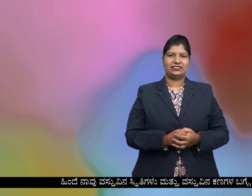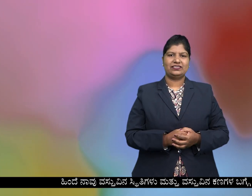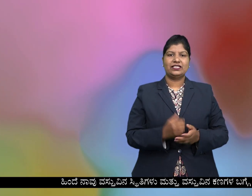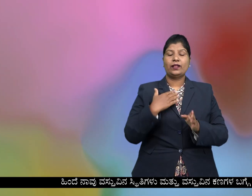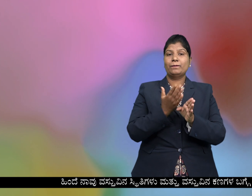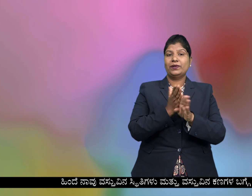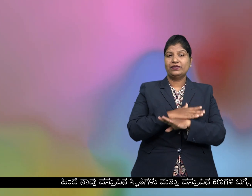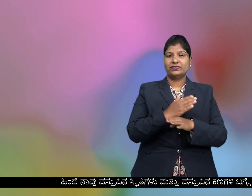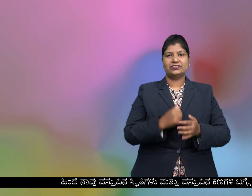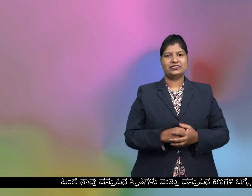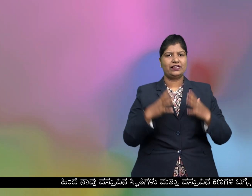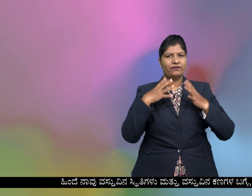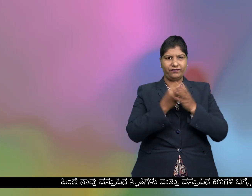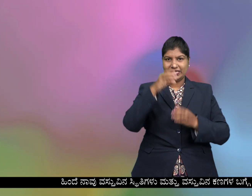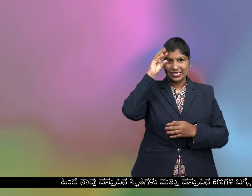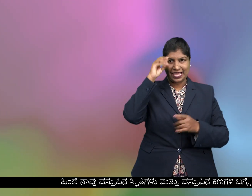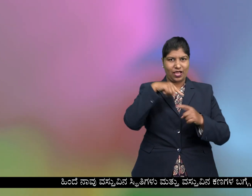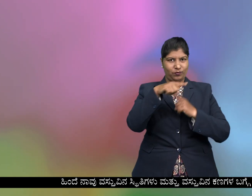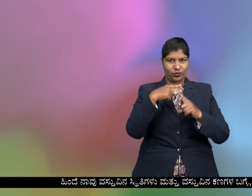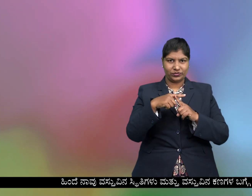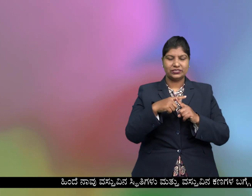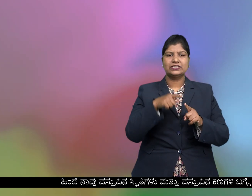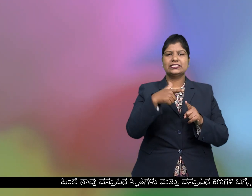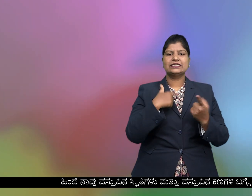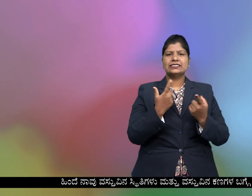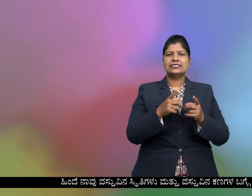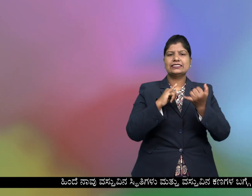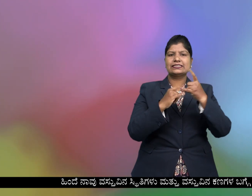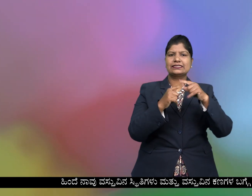ಹಿಂದೆ ನಾವು ವಸ್ತುವಿನ ಸ್ಥಿತಿಗಳು ಮತ್ತು ವಸ್ತುವಿನ ಕಣಗಳ ಬಗ್ಗೆ ಕಲಿತಿದ್ದೇವೆ.